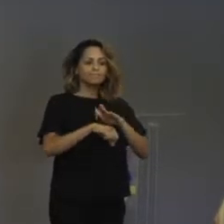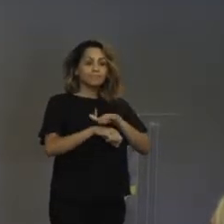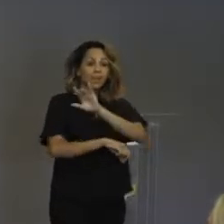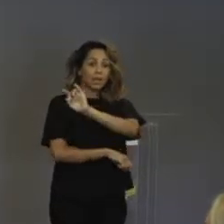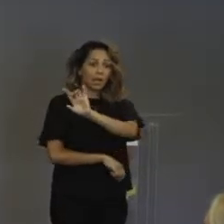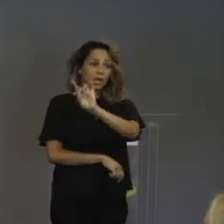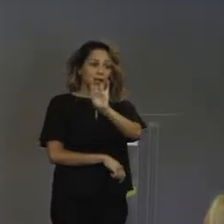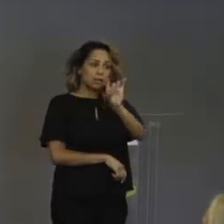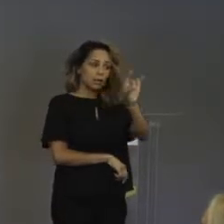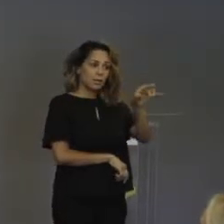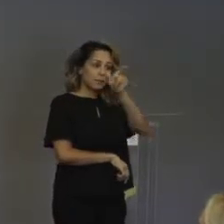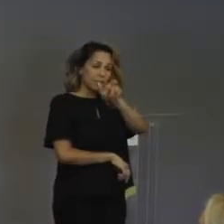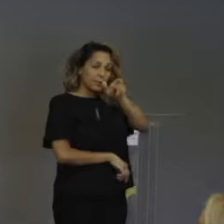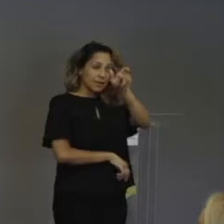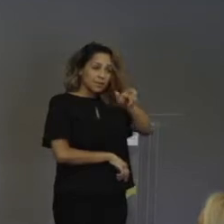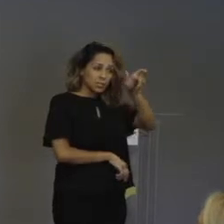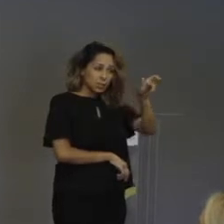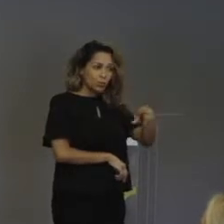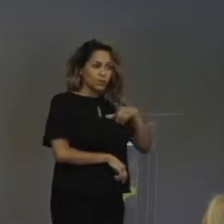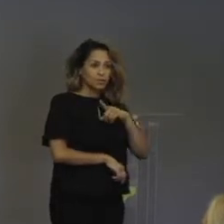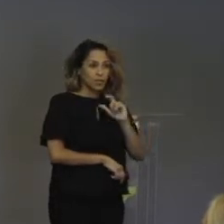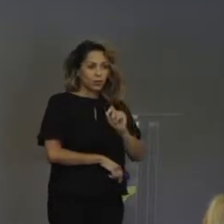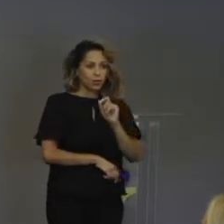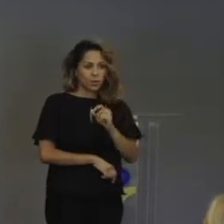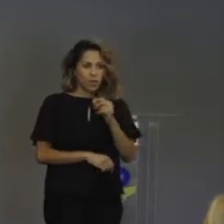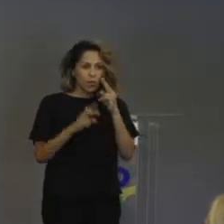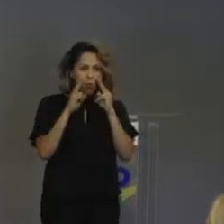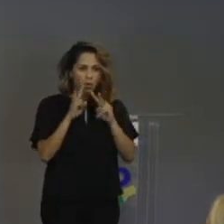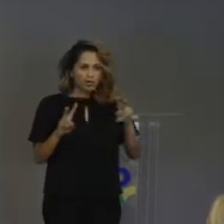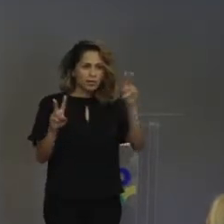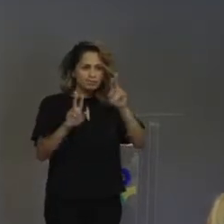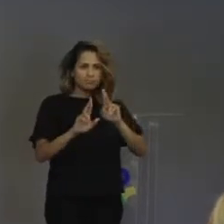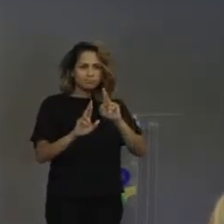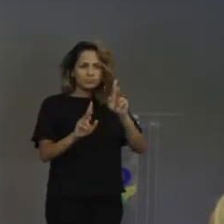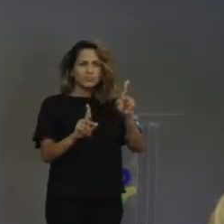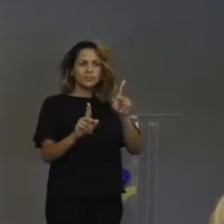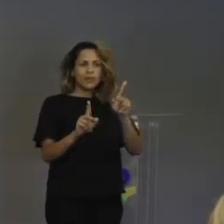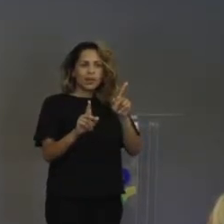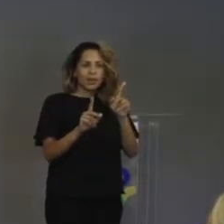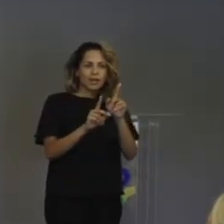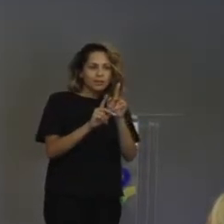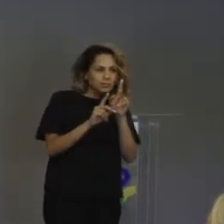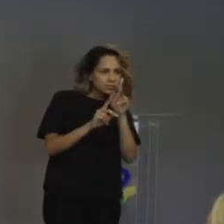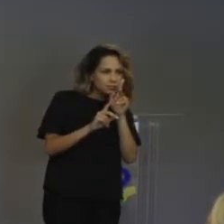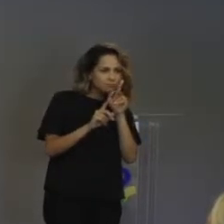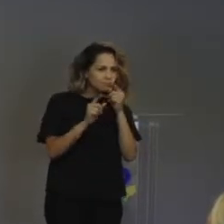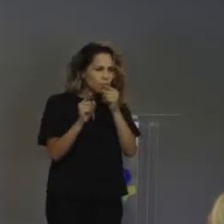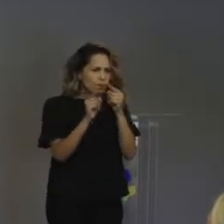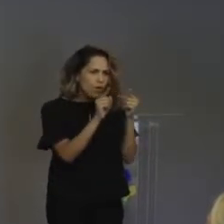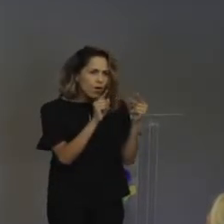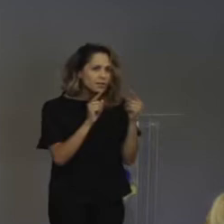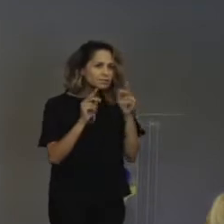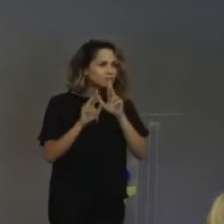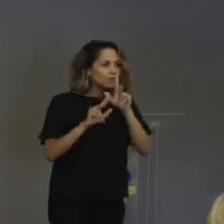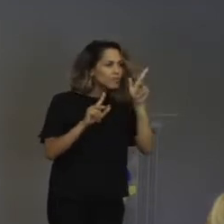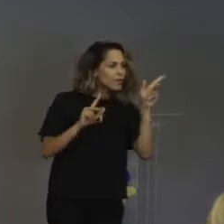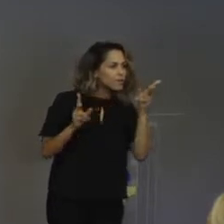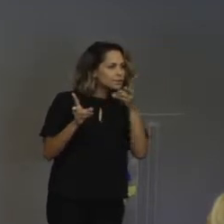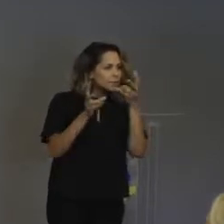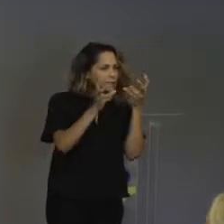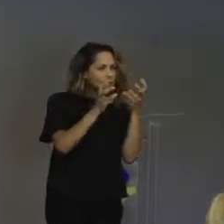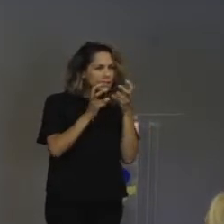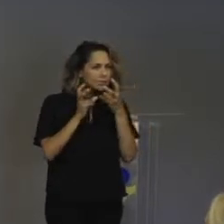Montreal tenha um olhar de designer sem o ser. Tem esse olhar da provocação, da inovação, do diferente. E eles fazem muito